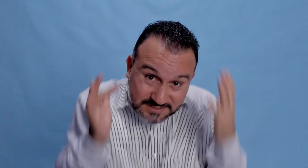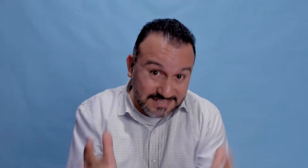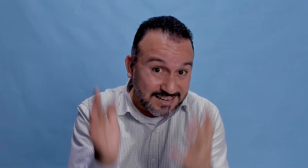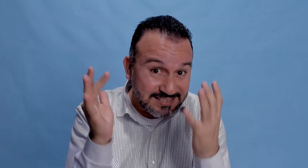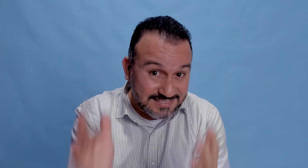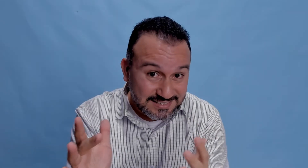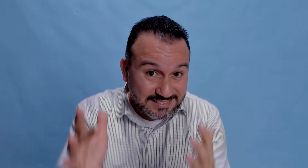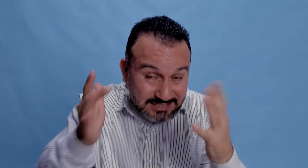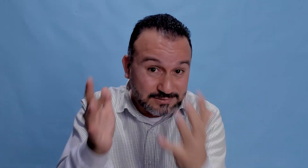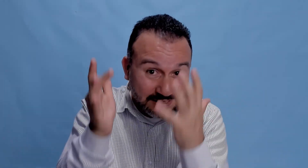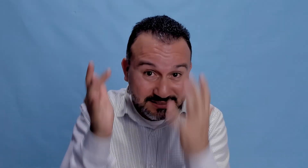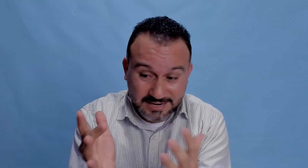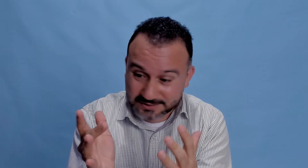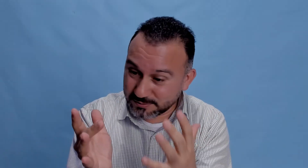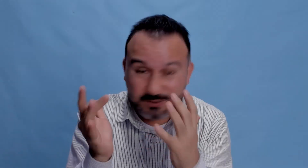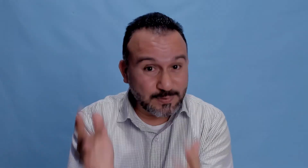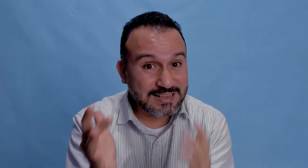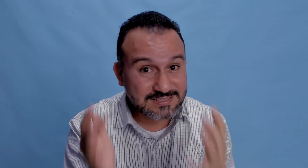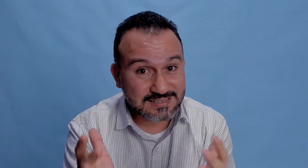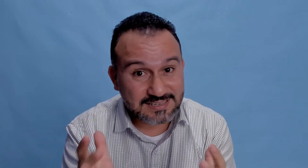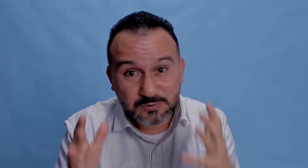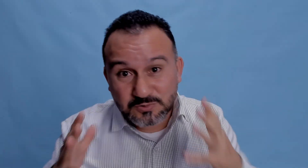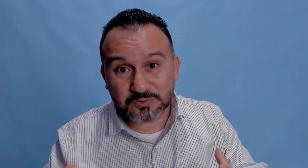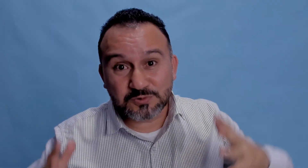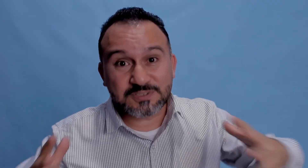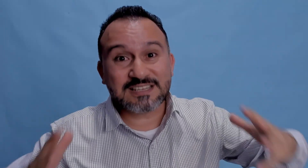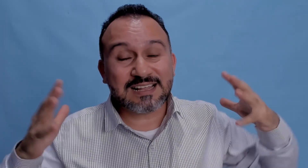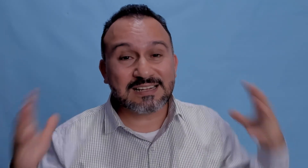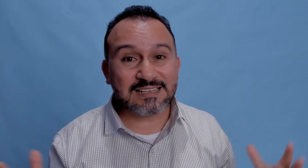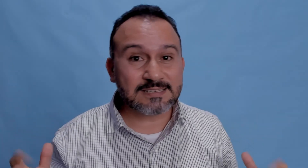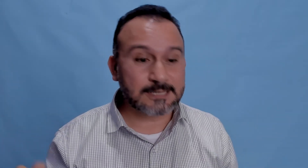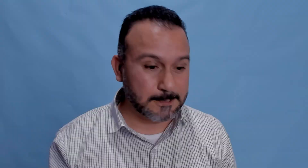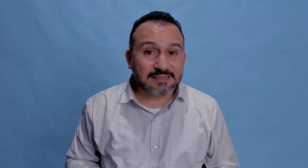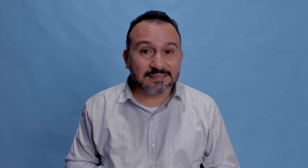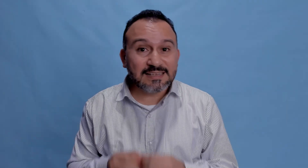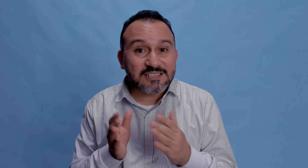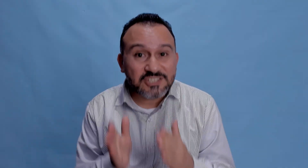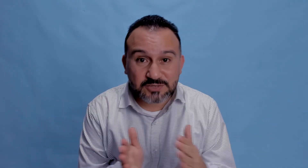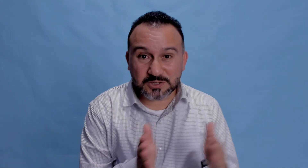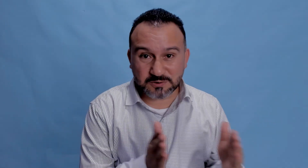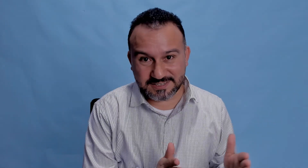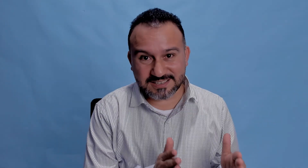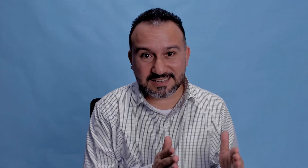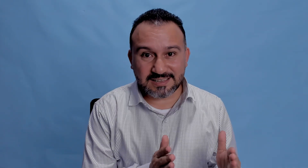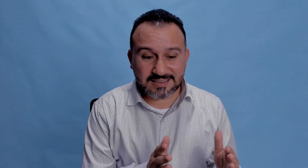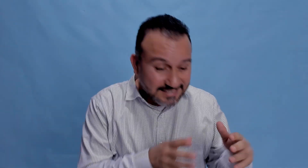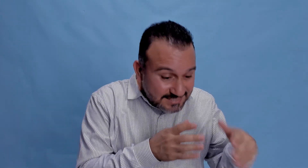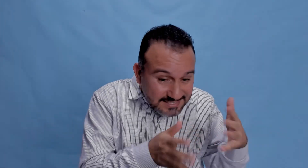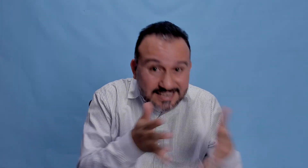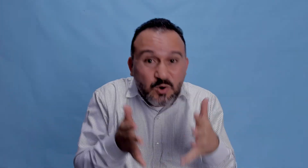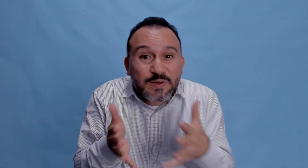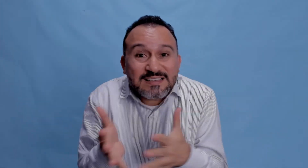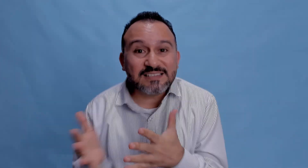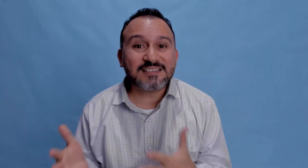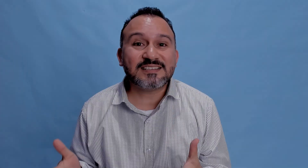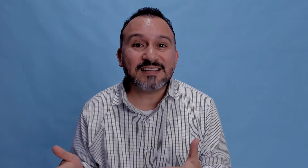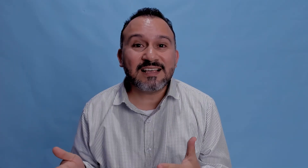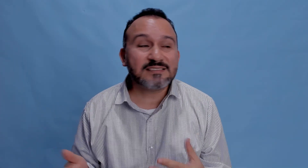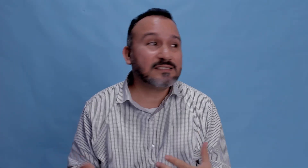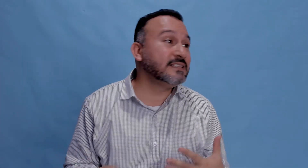fizer assim, não dá certo, não é assim que o surdo sinaliza. Desse jeito que eu fiz aqui, nessa sequência de sinais, não